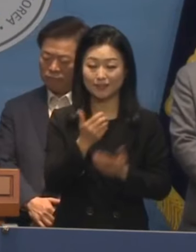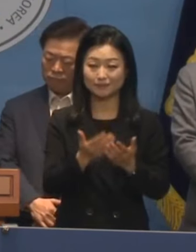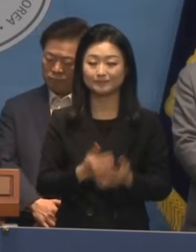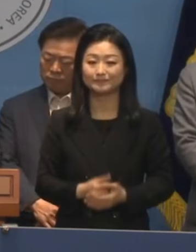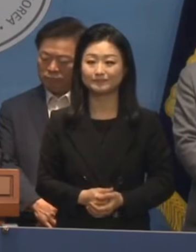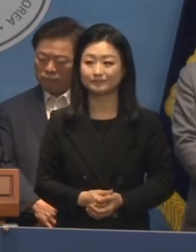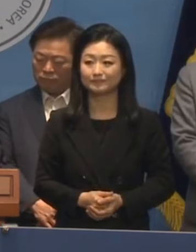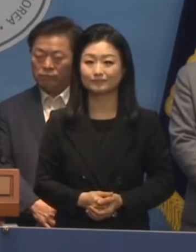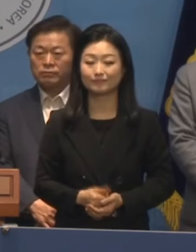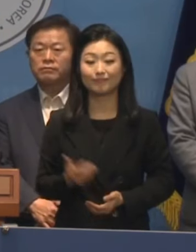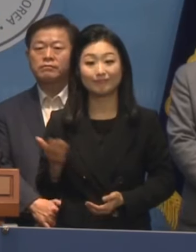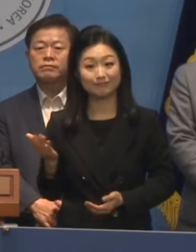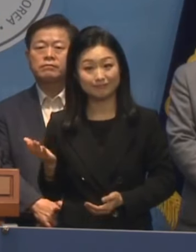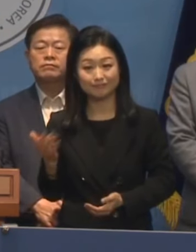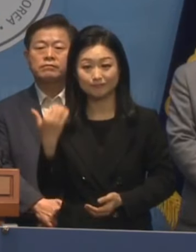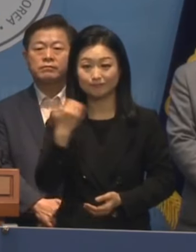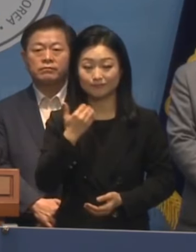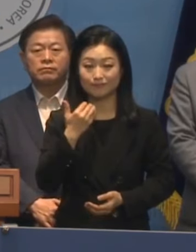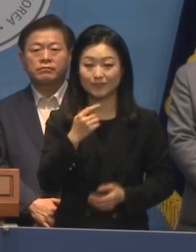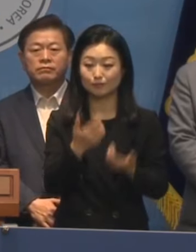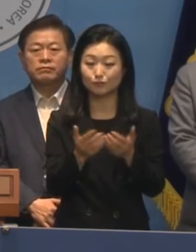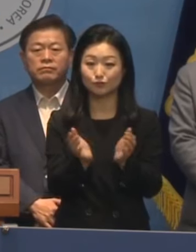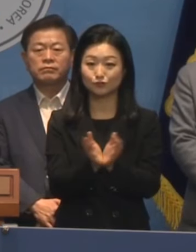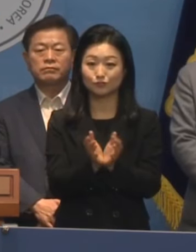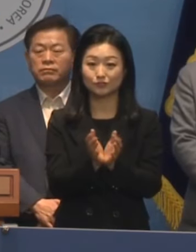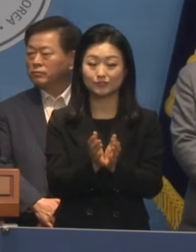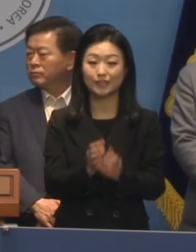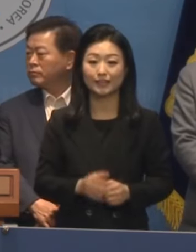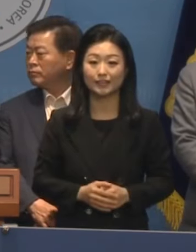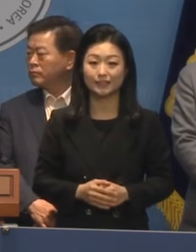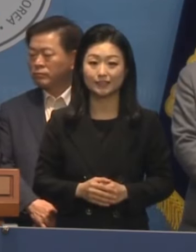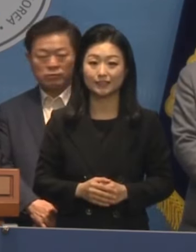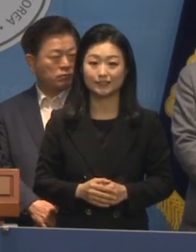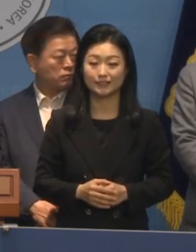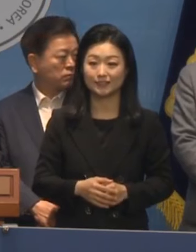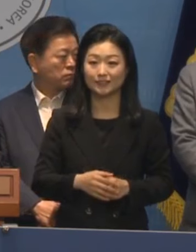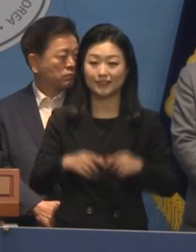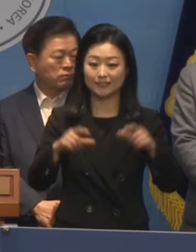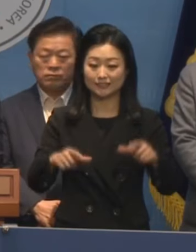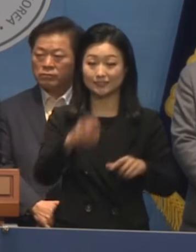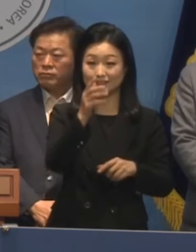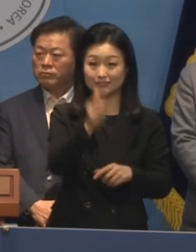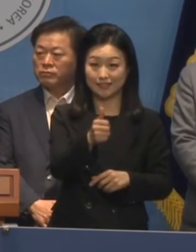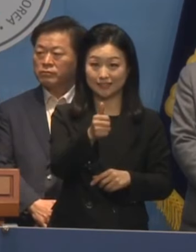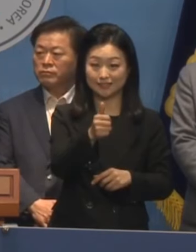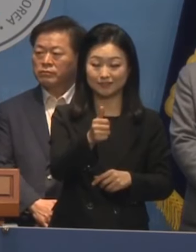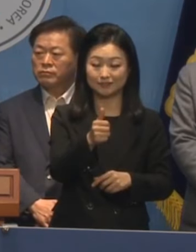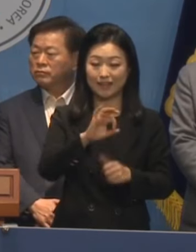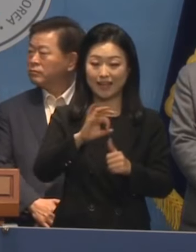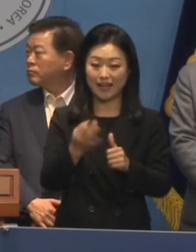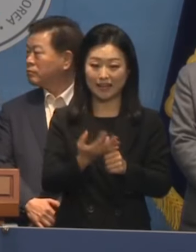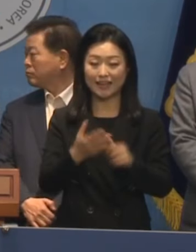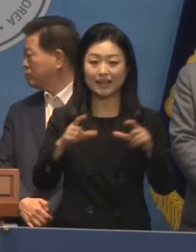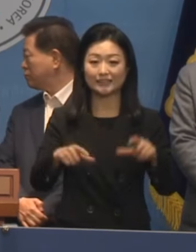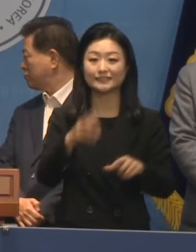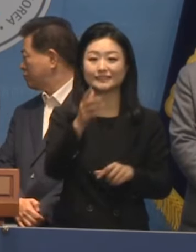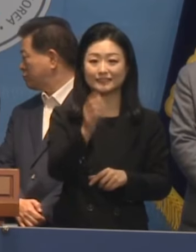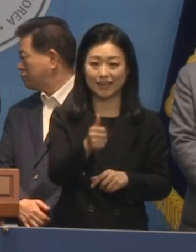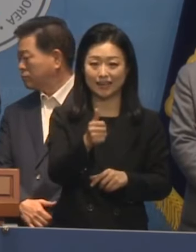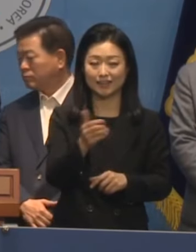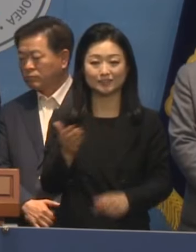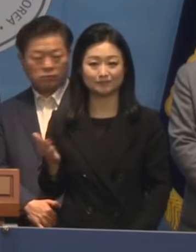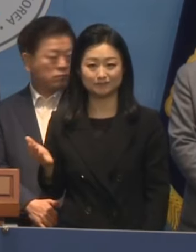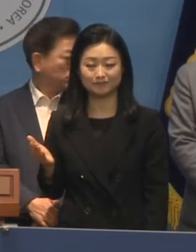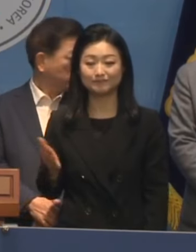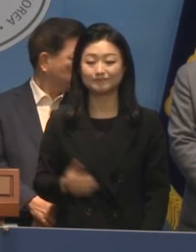시작하겠습니다 예 더불어민주당 기초단체 협 해장 맡고 있는 안양시장 최대입니다 예